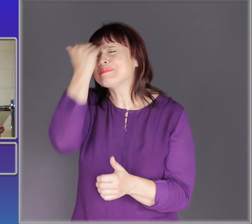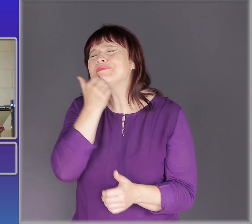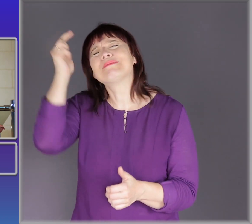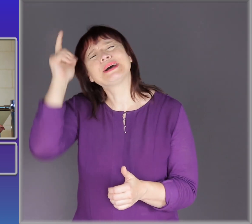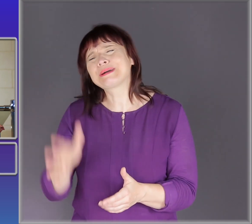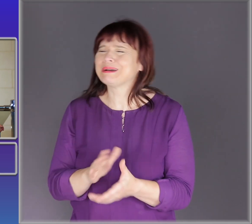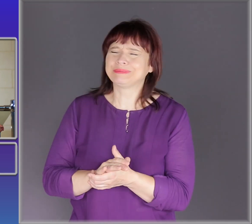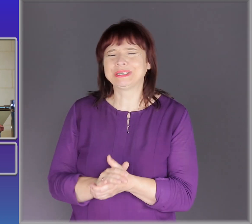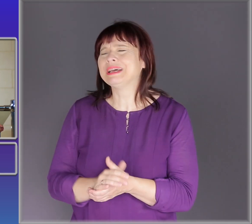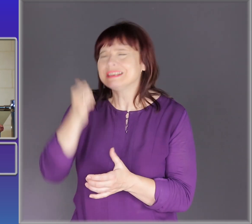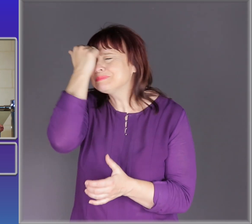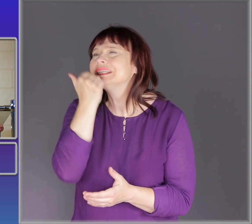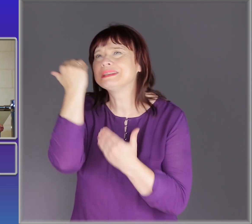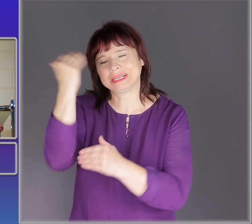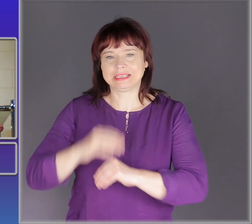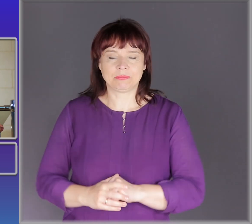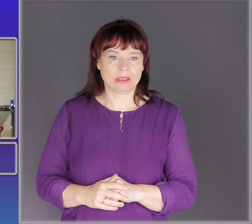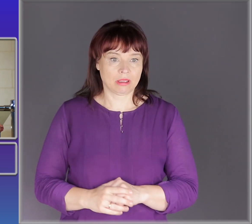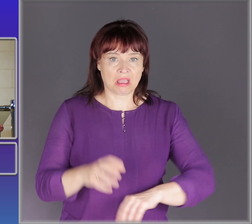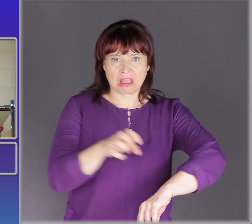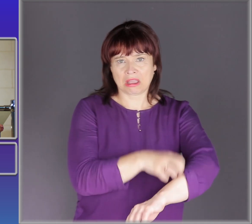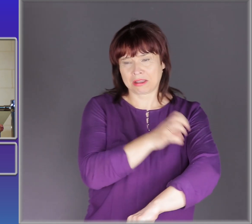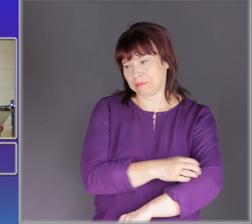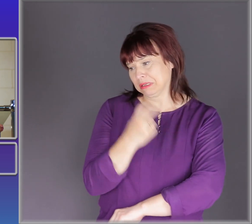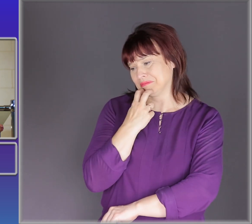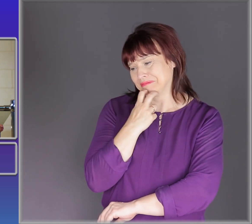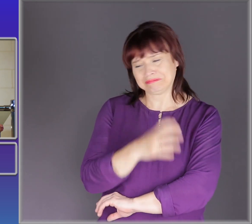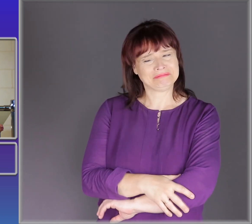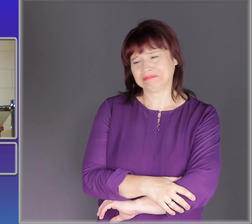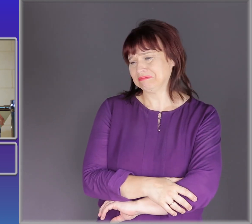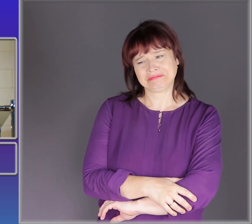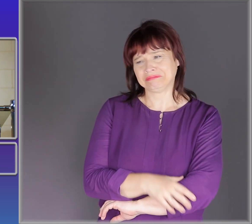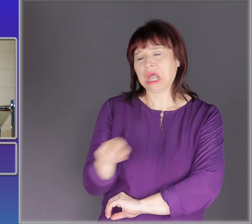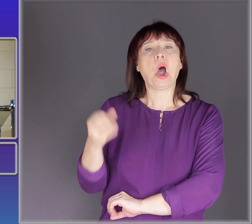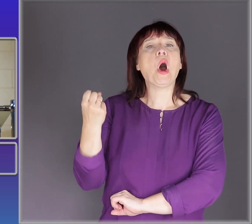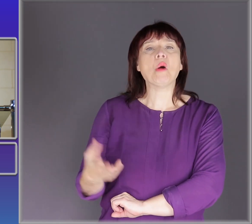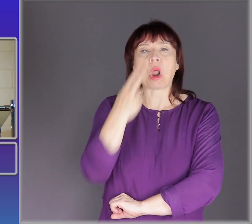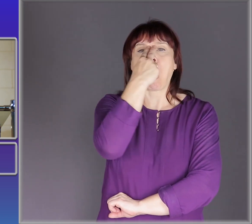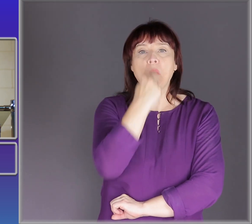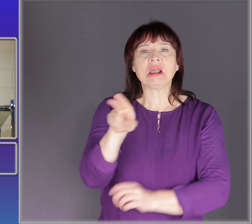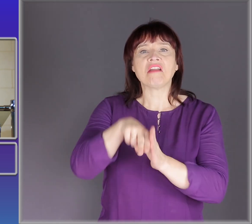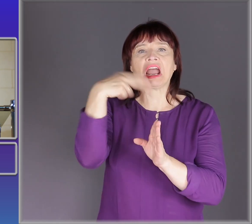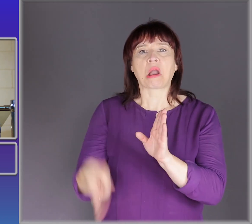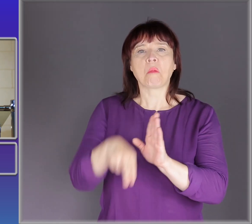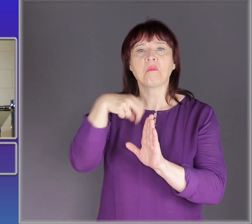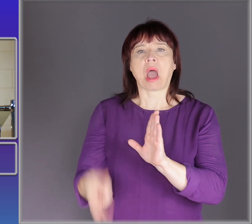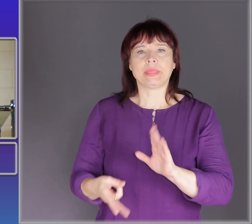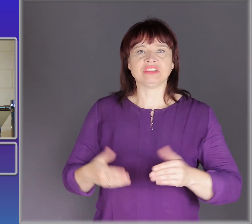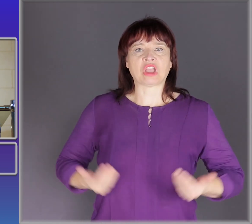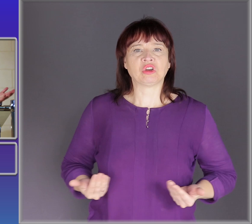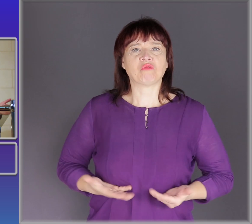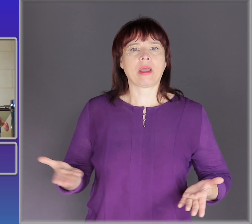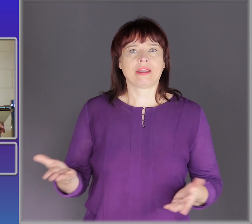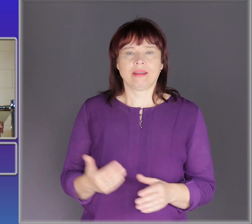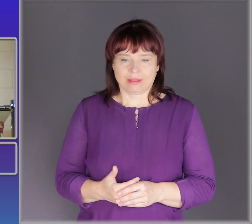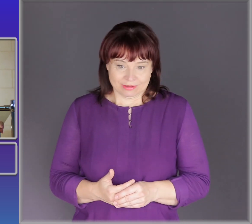улыбнувшись горит какой же это чудо это привычка вот есть род людей которые тут